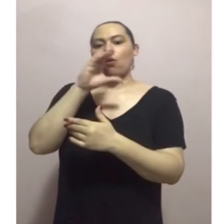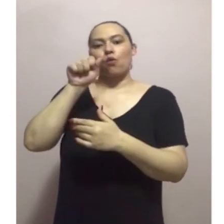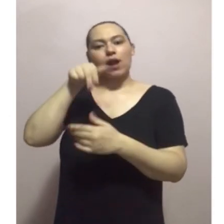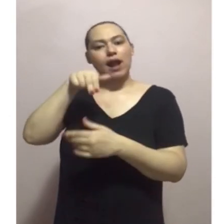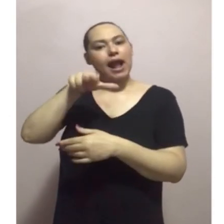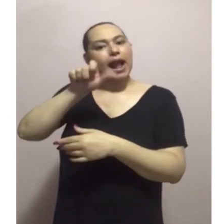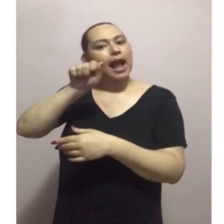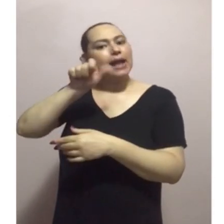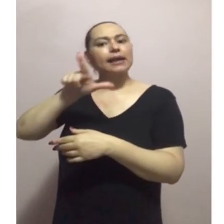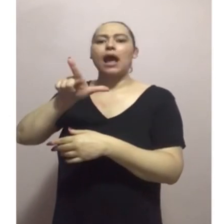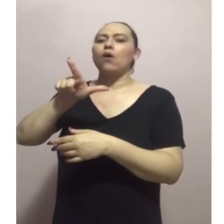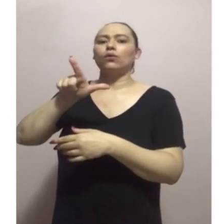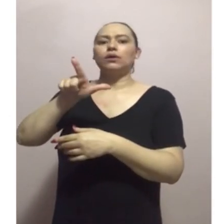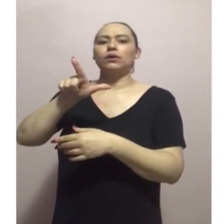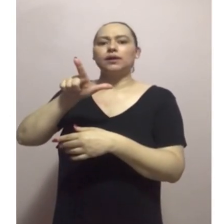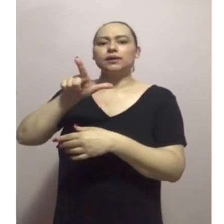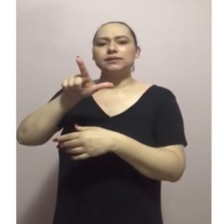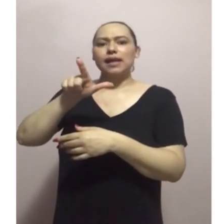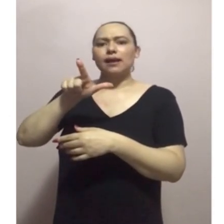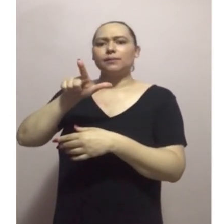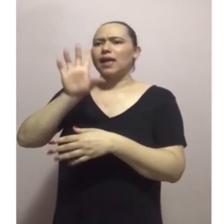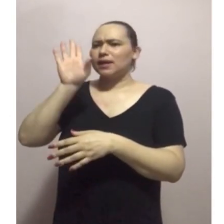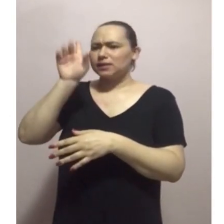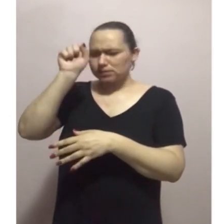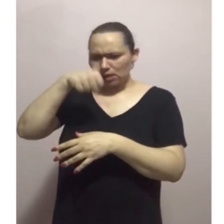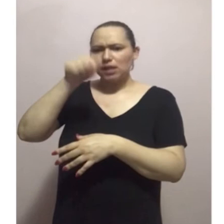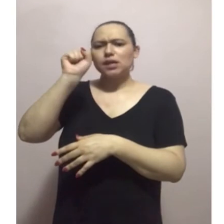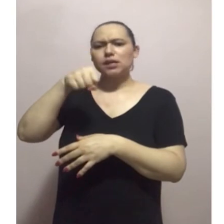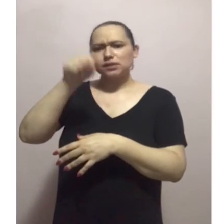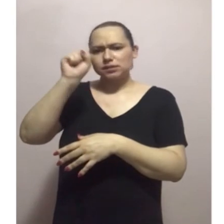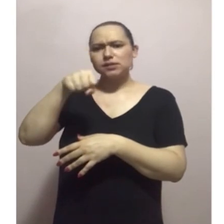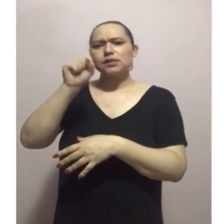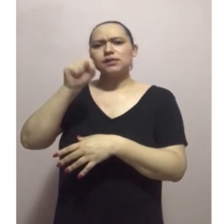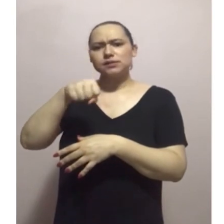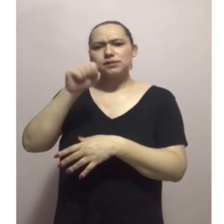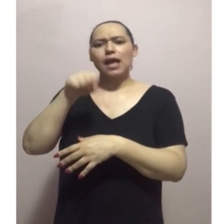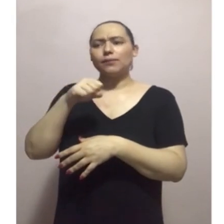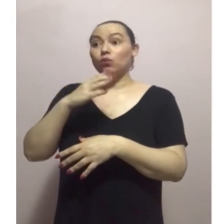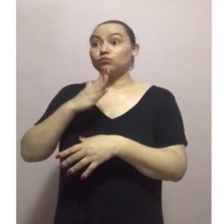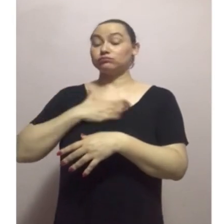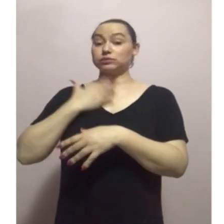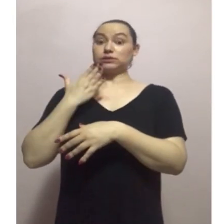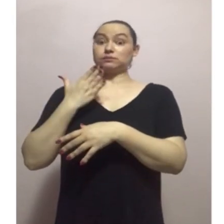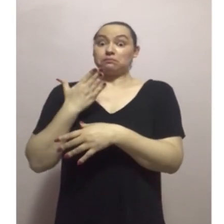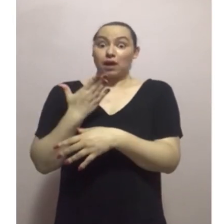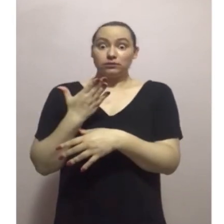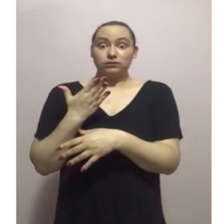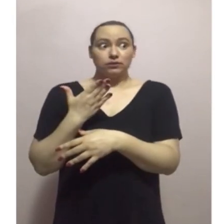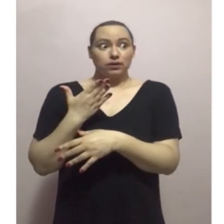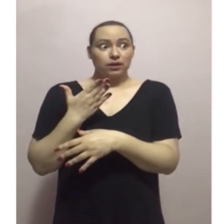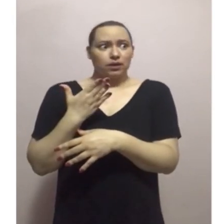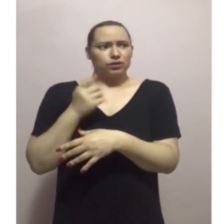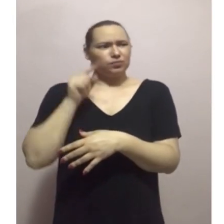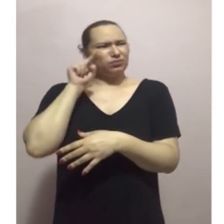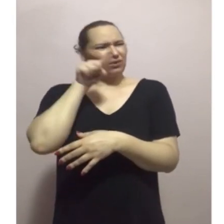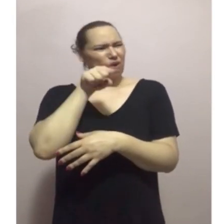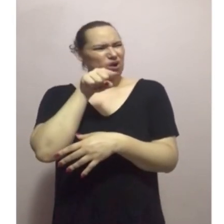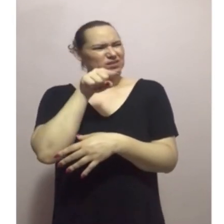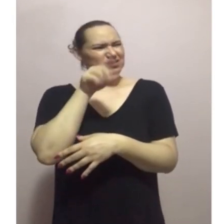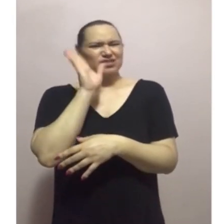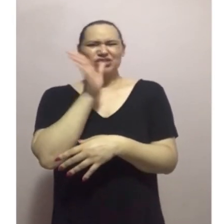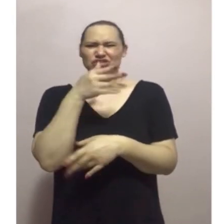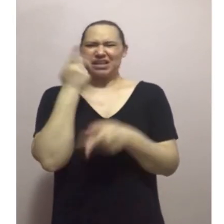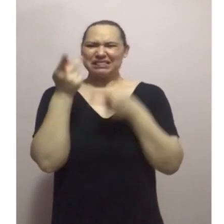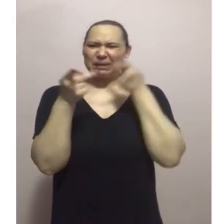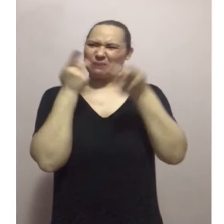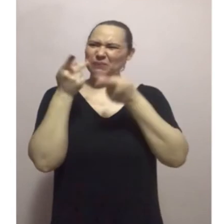o canal com muita antecedência. E eles falavam comigo com um espanto, sabe, assim... Nossa,